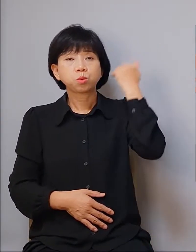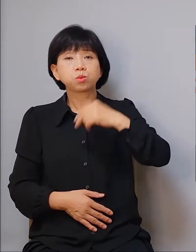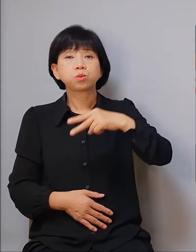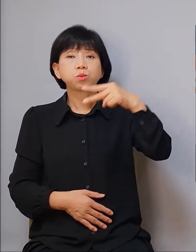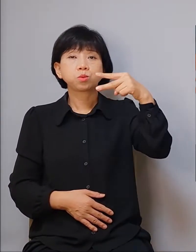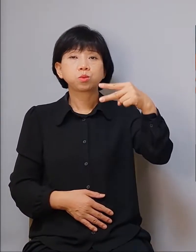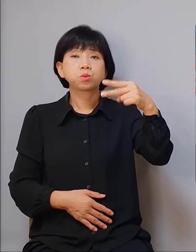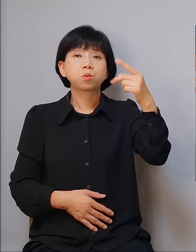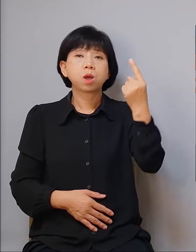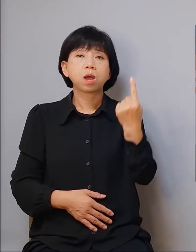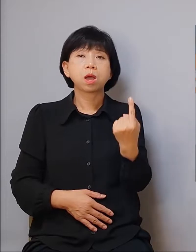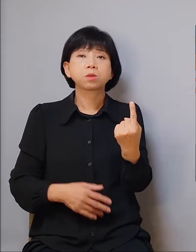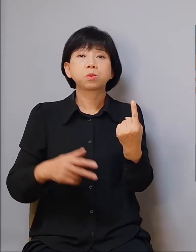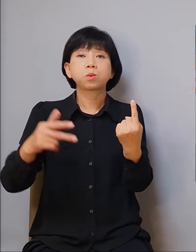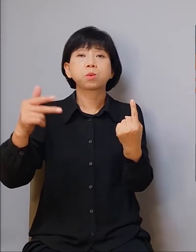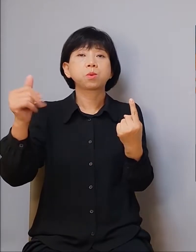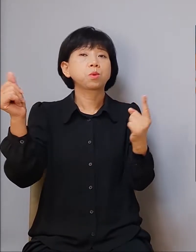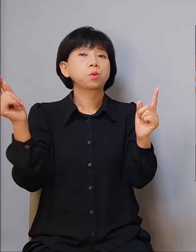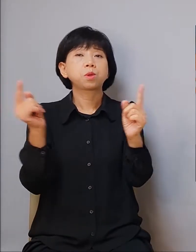무엇과도